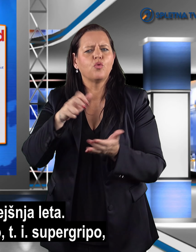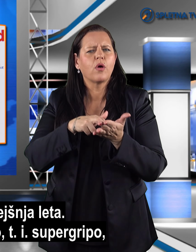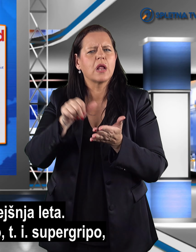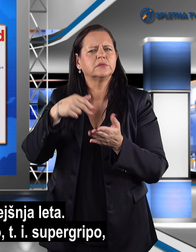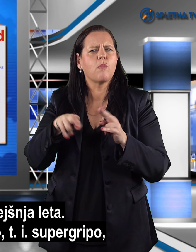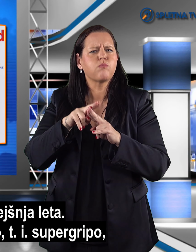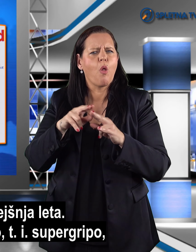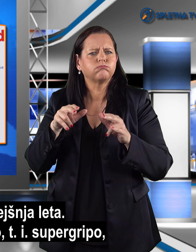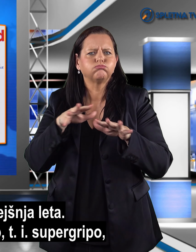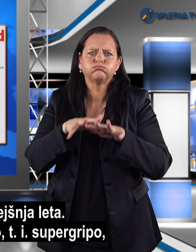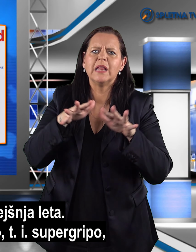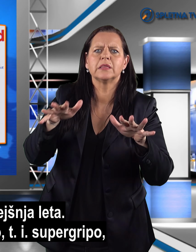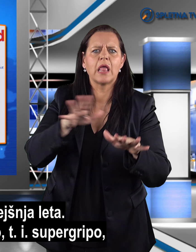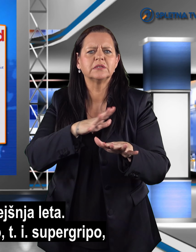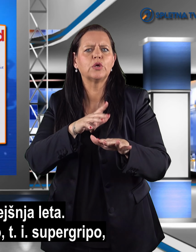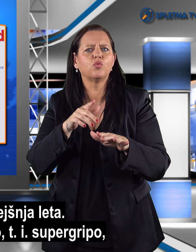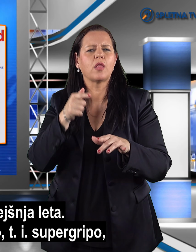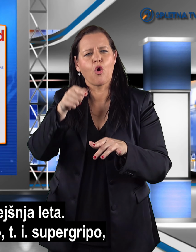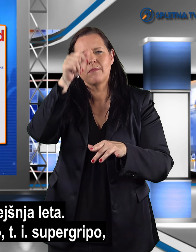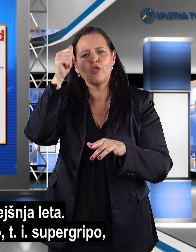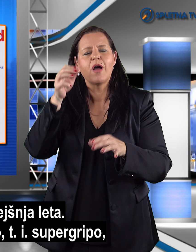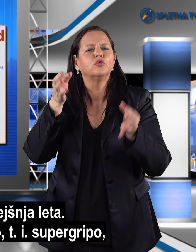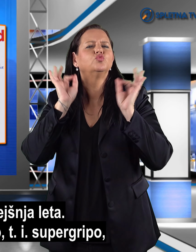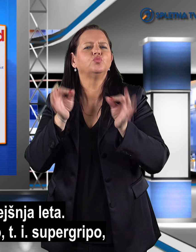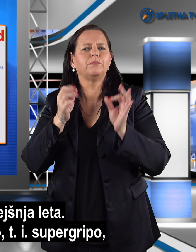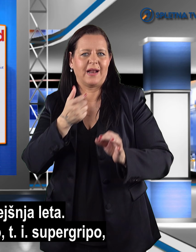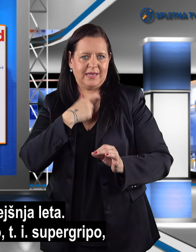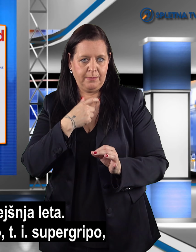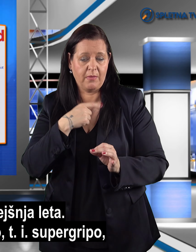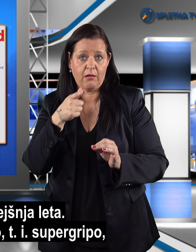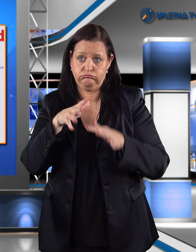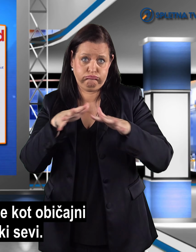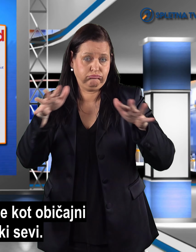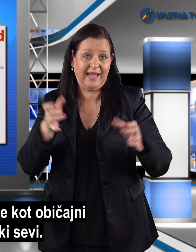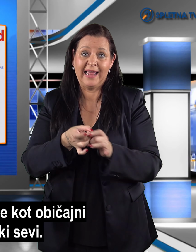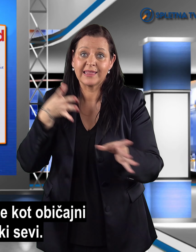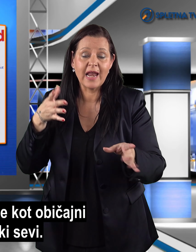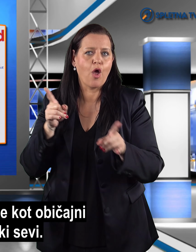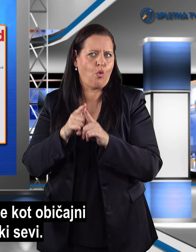Gre za intenzivno, tako imenovano supergripo, ki se širi hitreje kot običajni sezonski sevi.